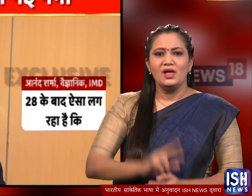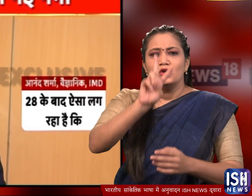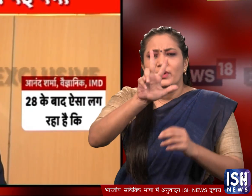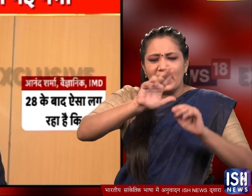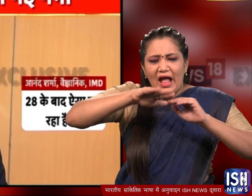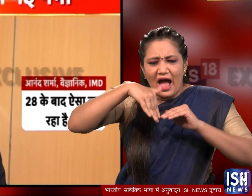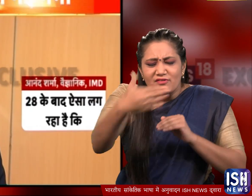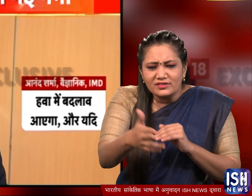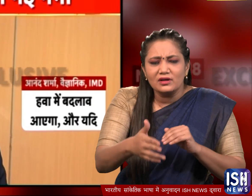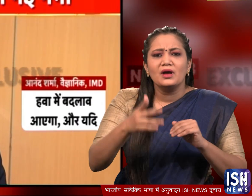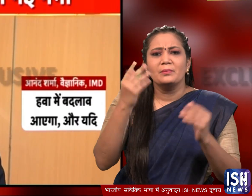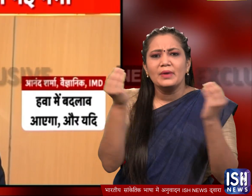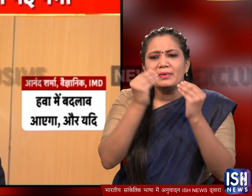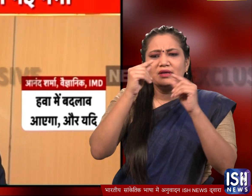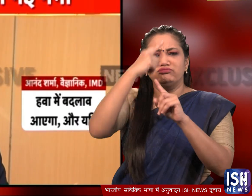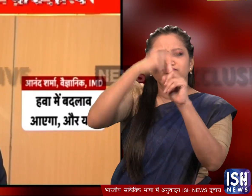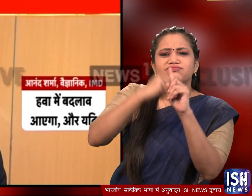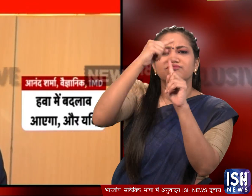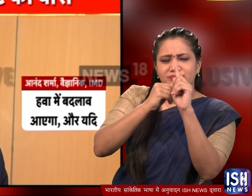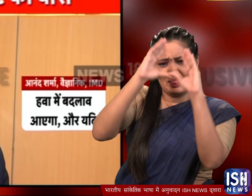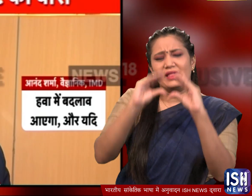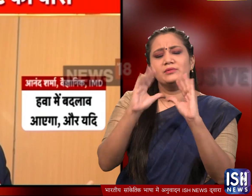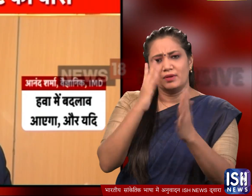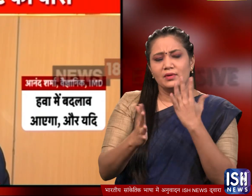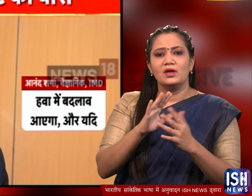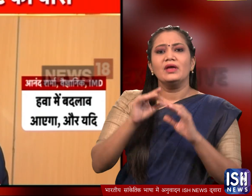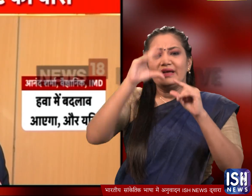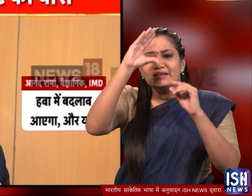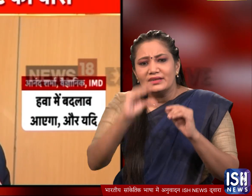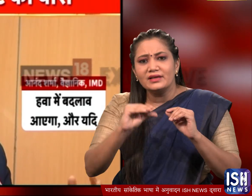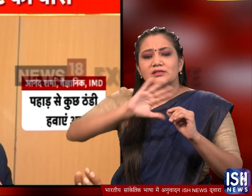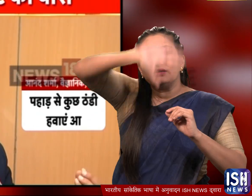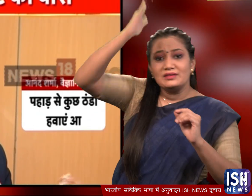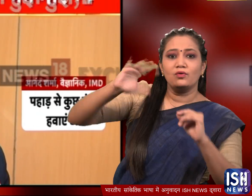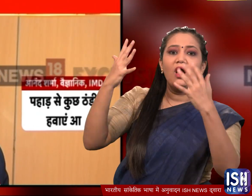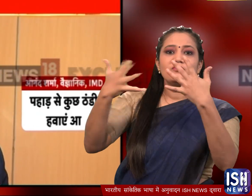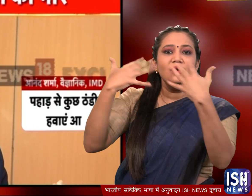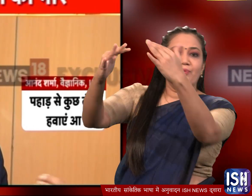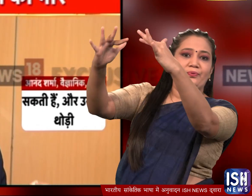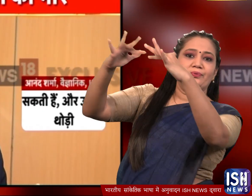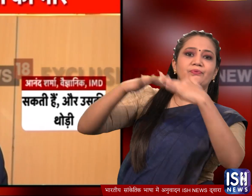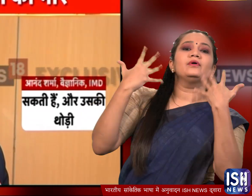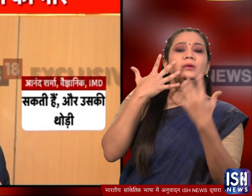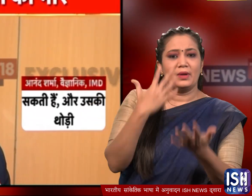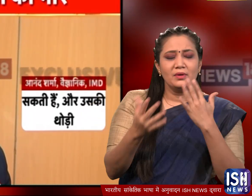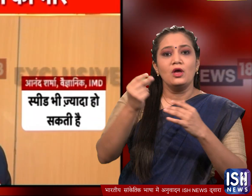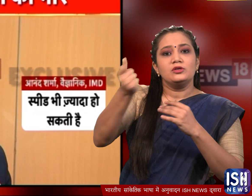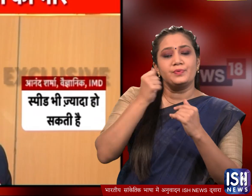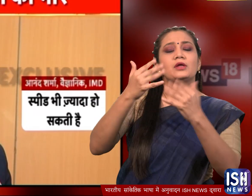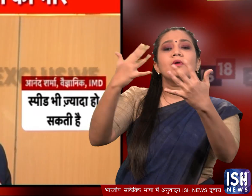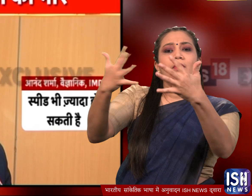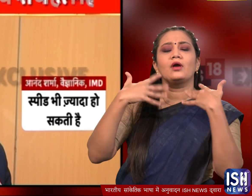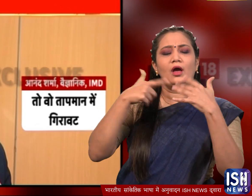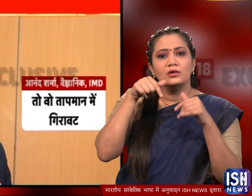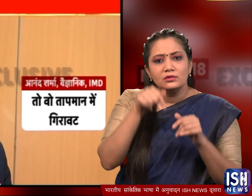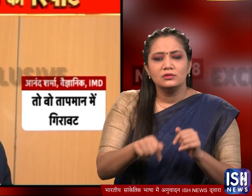28 के बाद ऐसा लग रहा है कि थोड़ा सा विंड में बदलाव आएगा, और विंड में जो बदलाव आएगा, यदि पहाड़ों से ठंडी हवाएं आ सकती हैं और उसकी थोड़ी स्पीड